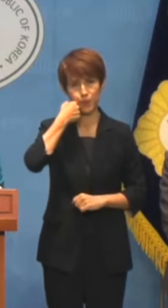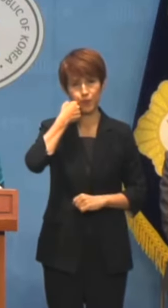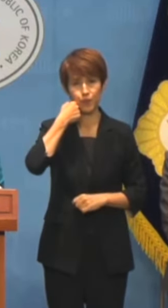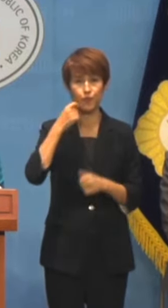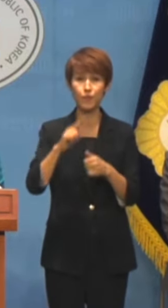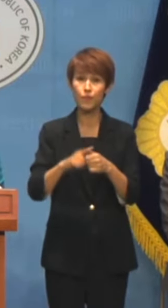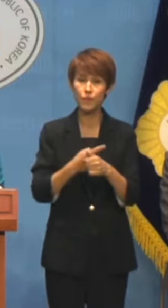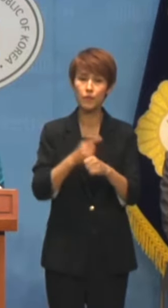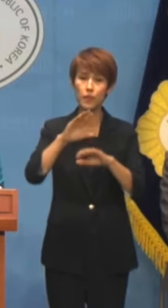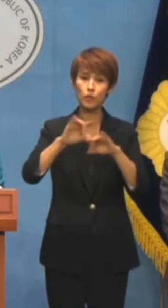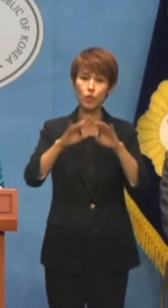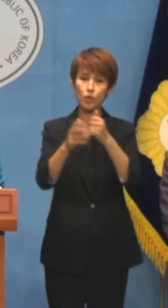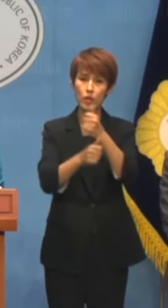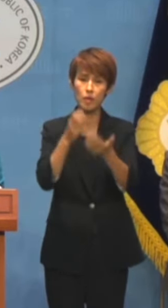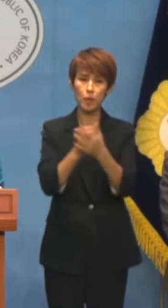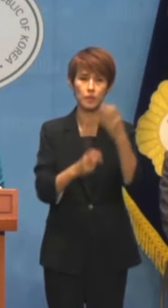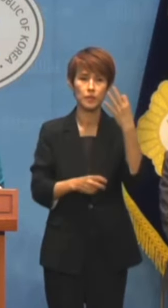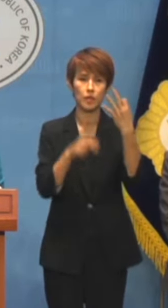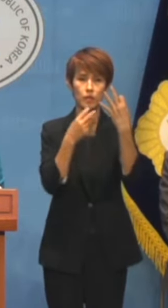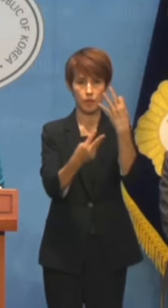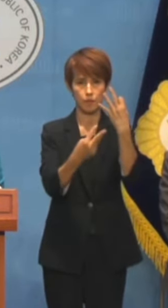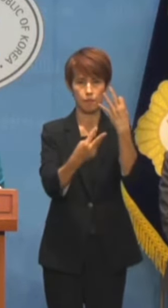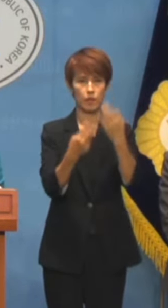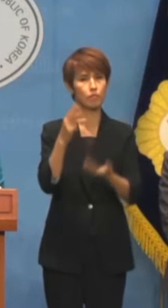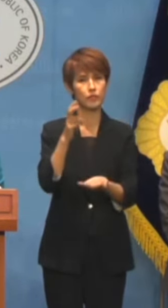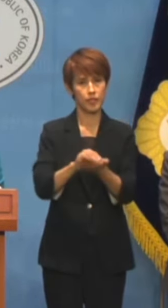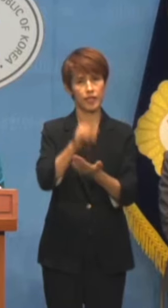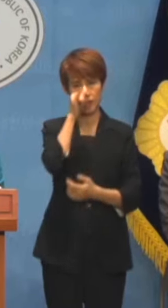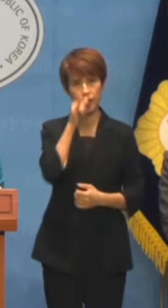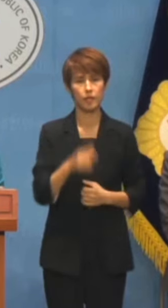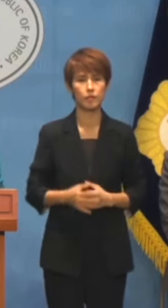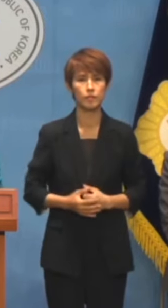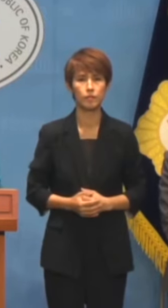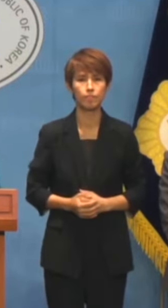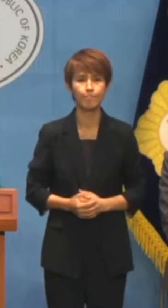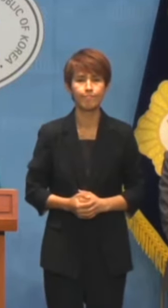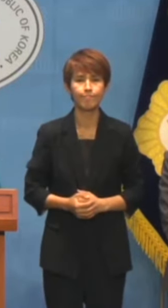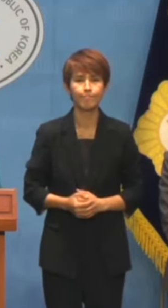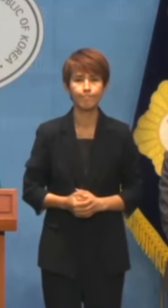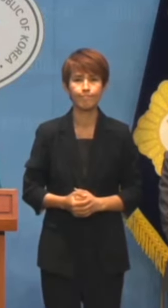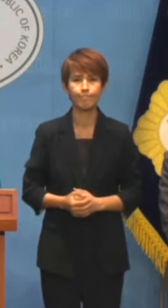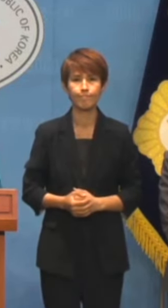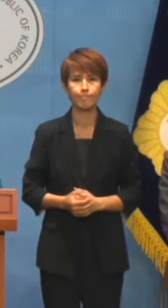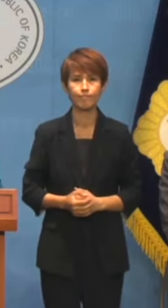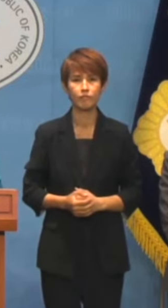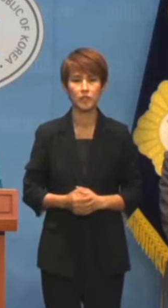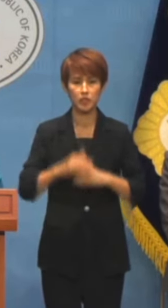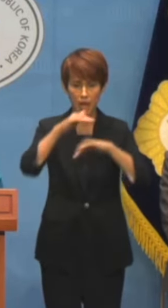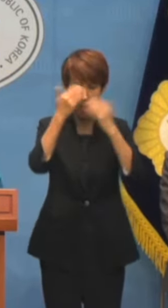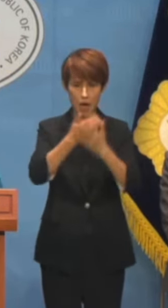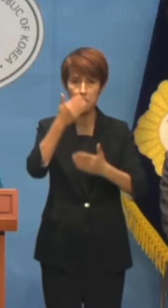있으므로 방통위법 제14조 3항에 위배된다는 점입니다. 그래서 이 과정을